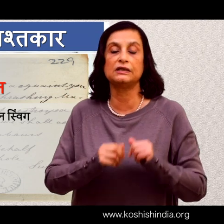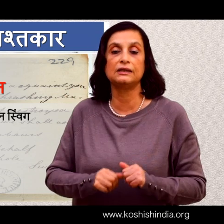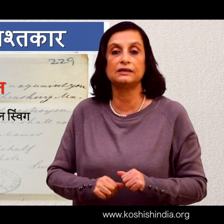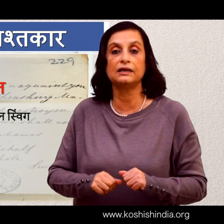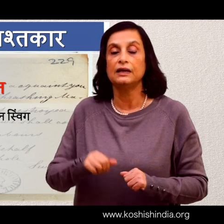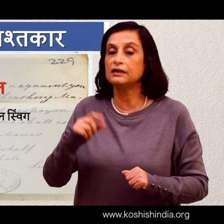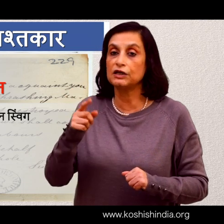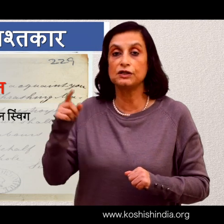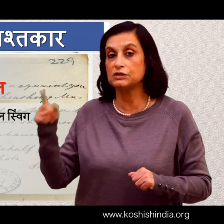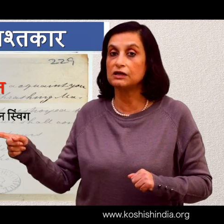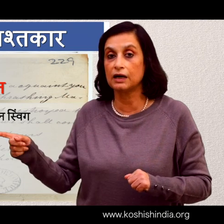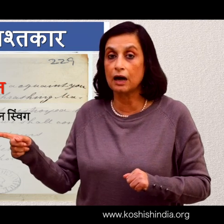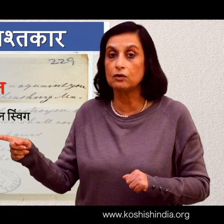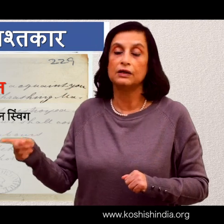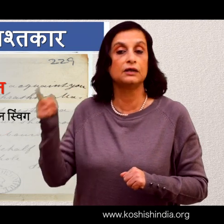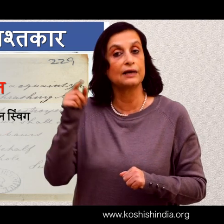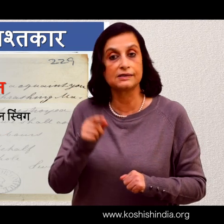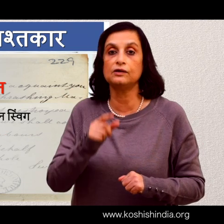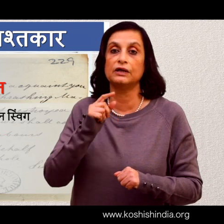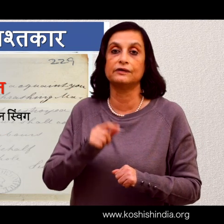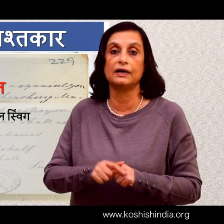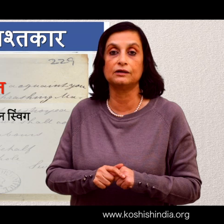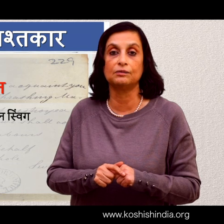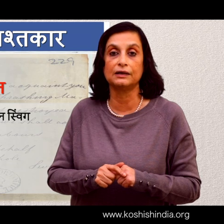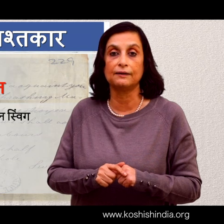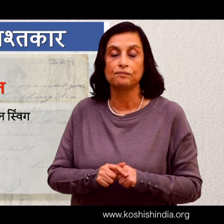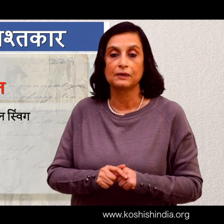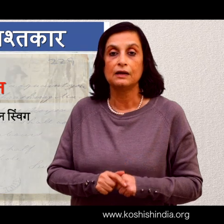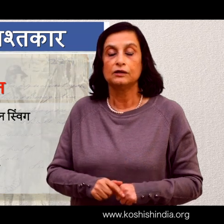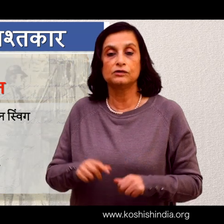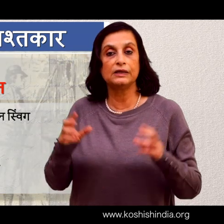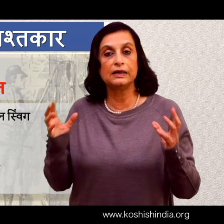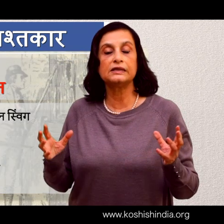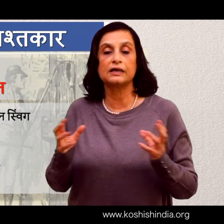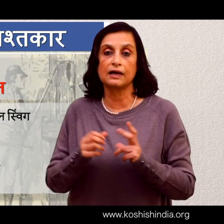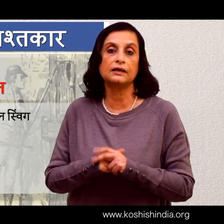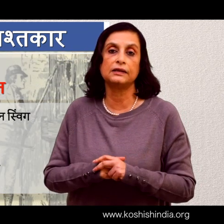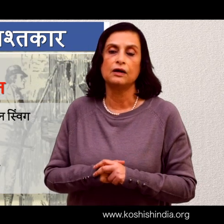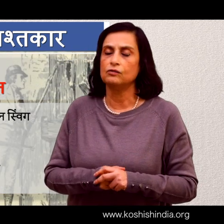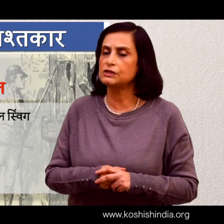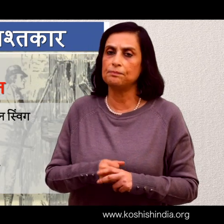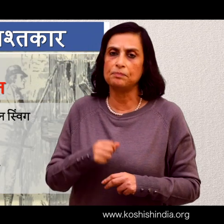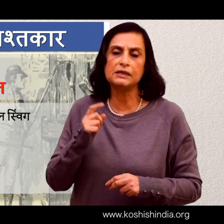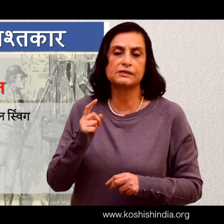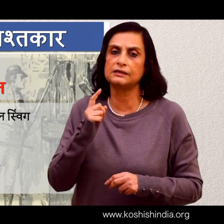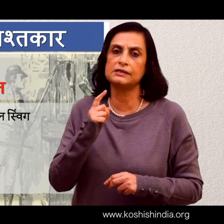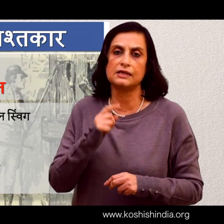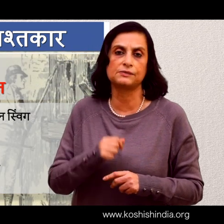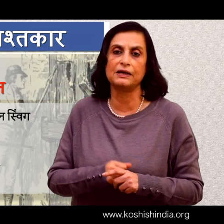किवेअनाज पीसनेवालीमशीनोंकोहटादेंअन्यथाउन्हेंभीउसी भाग्यकासामनाकरनापड़ेगा।इंग्लैंडसरकारने इसमामलेकोबहुत